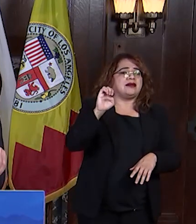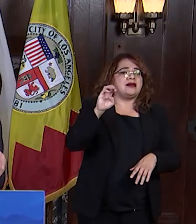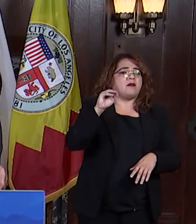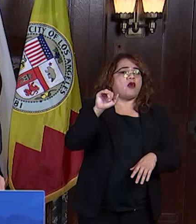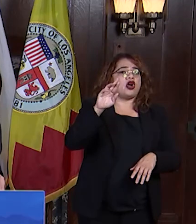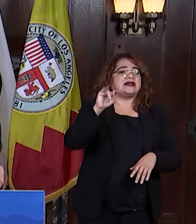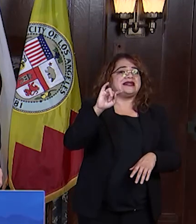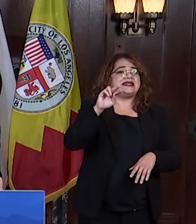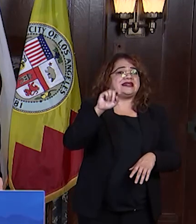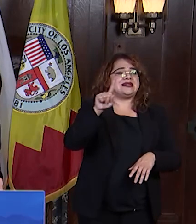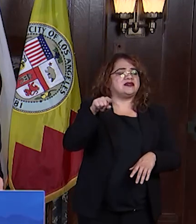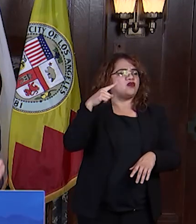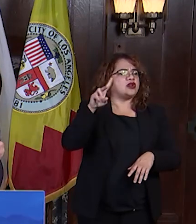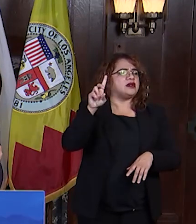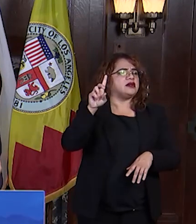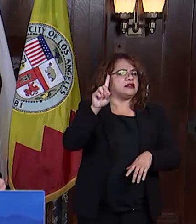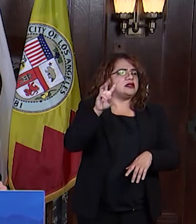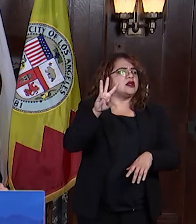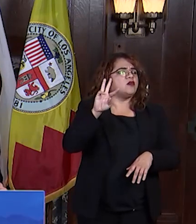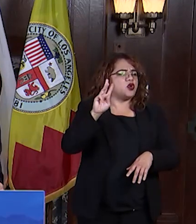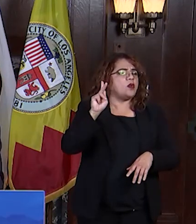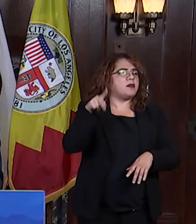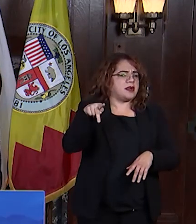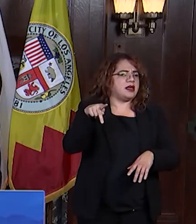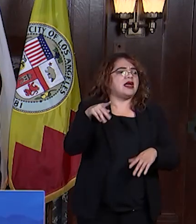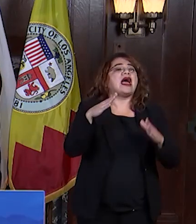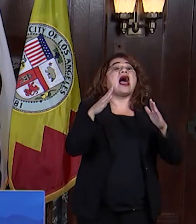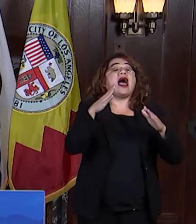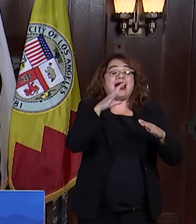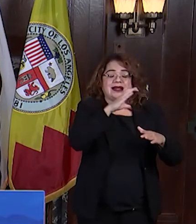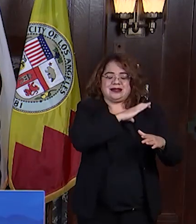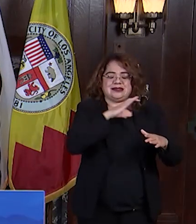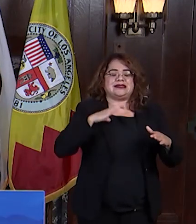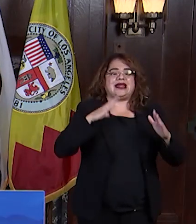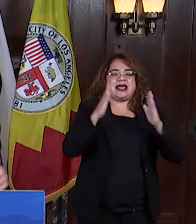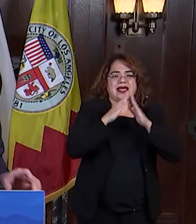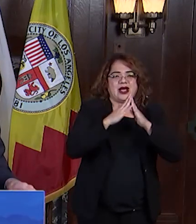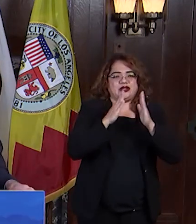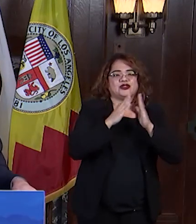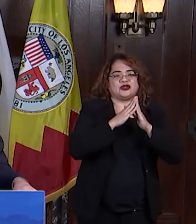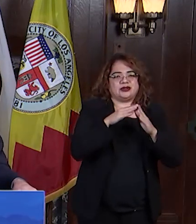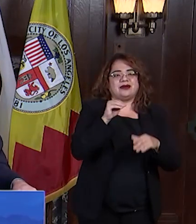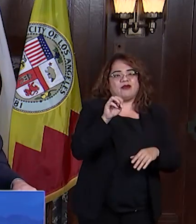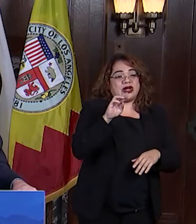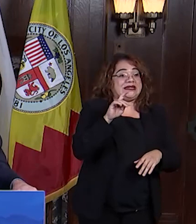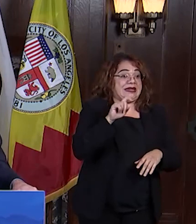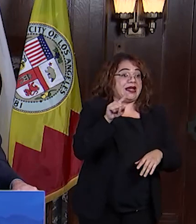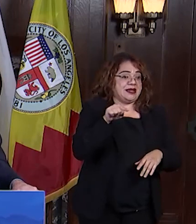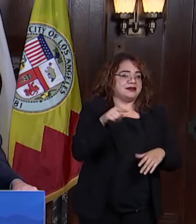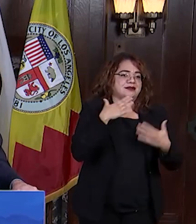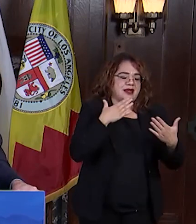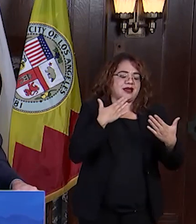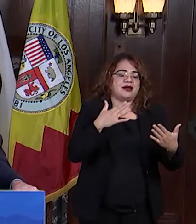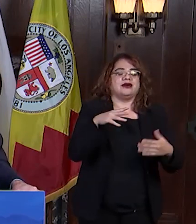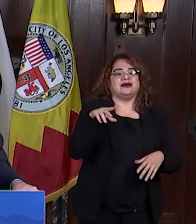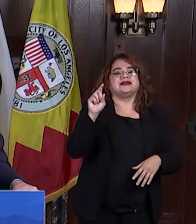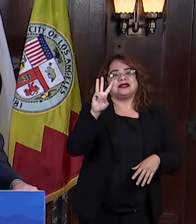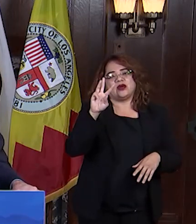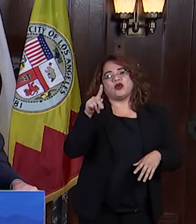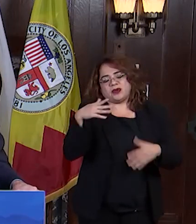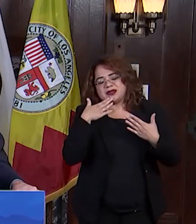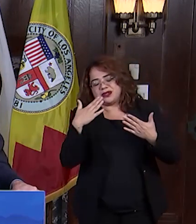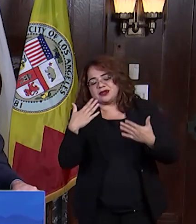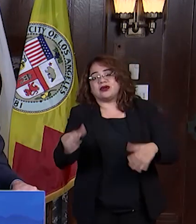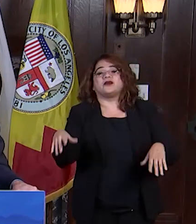de Electricidad y Agua por su ayuda en este programa. También seguimos nuestra lucha para acabar con la